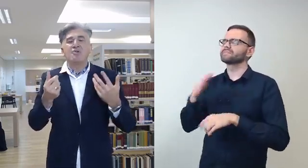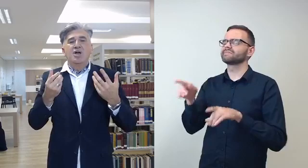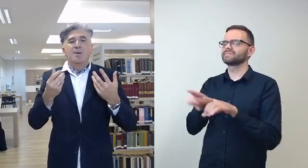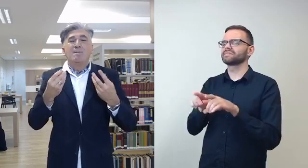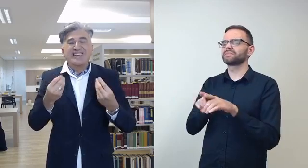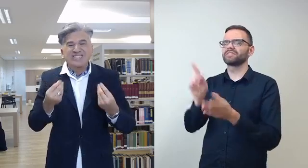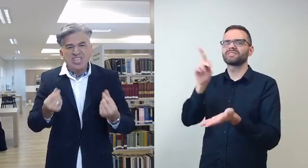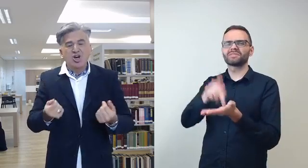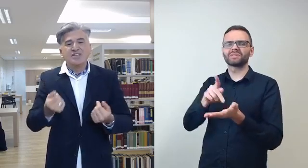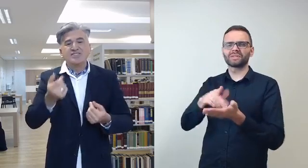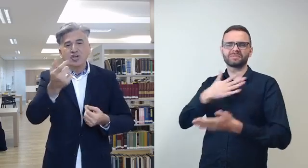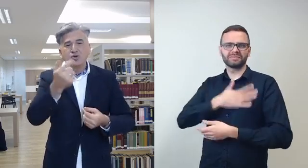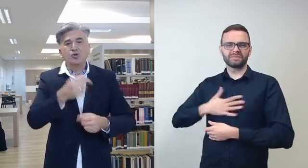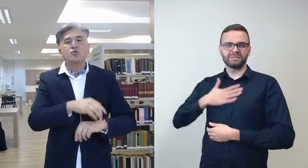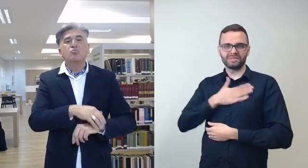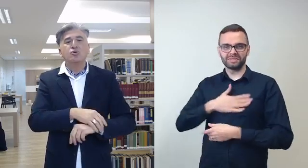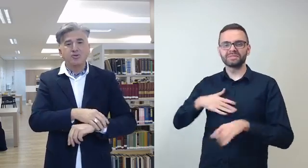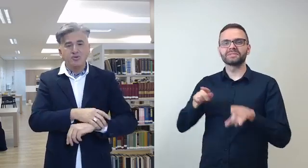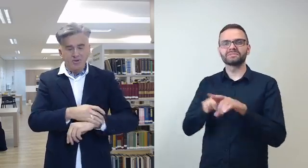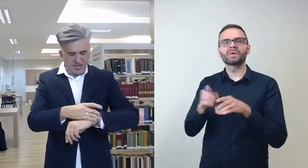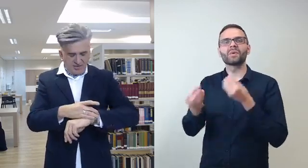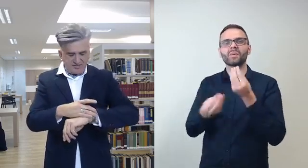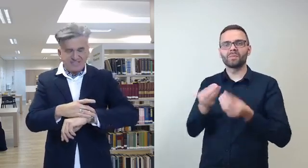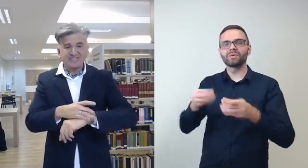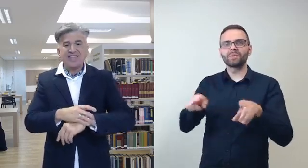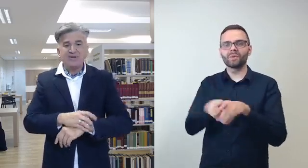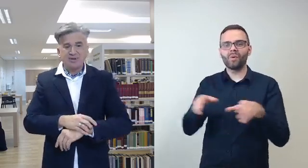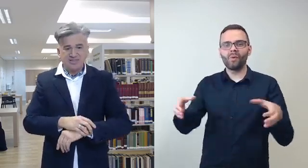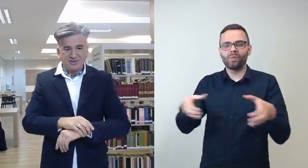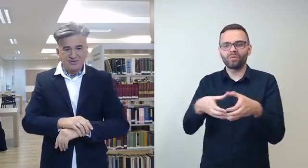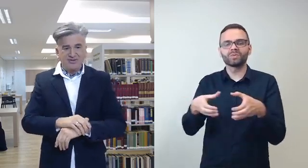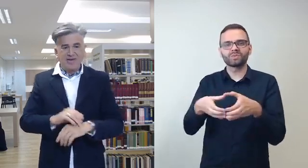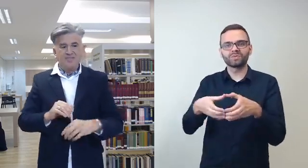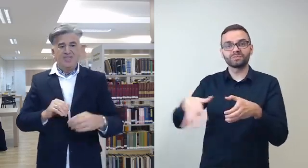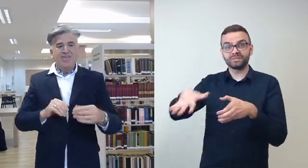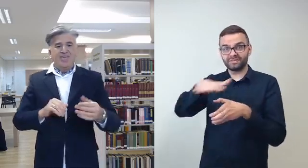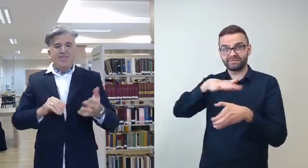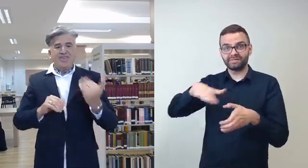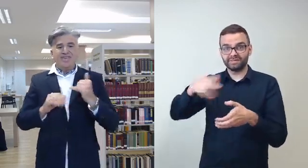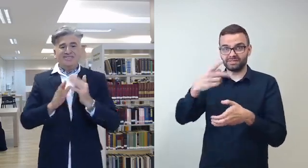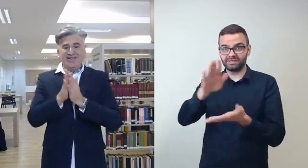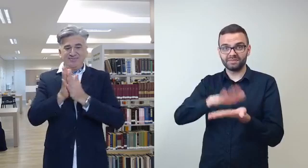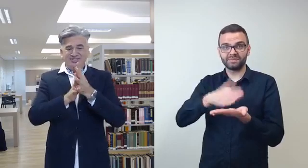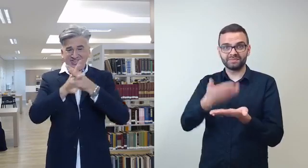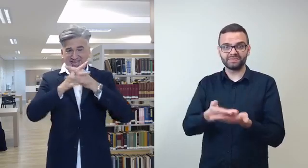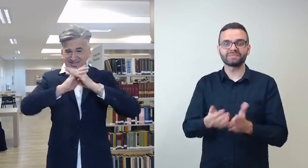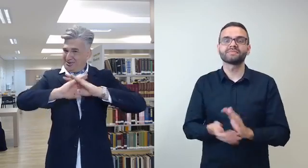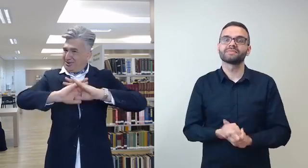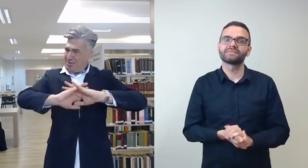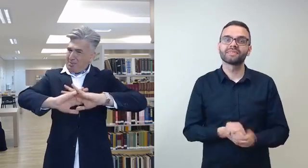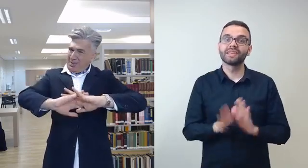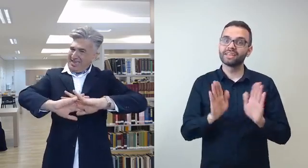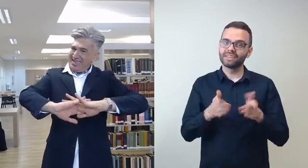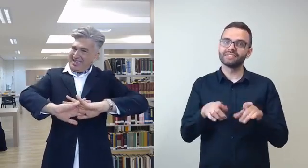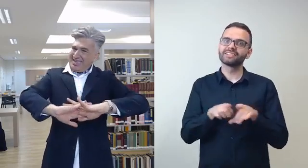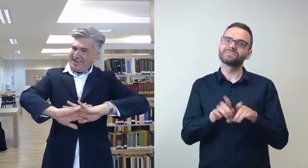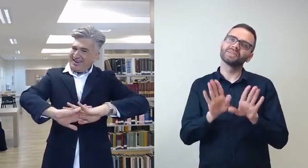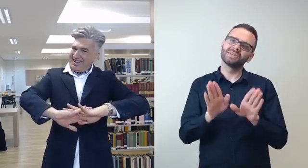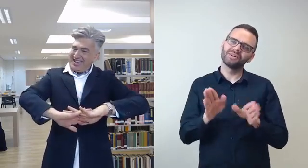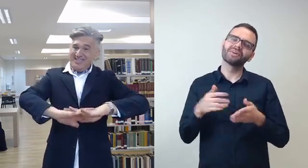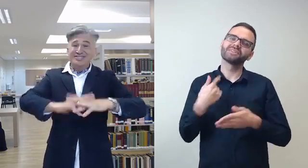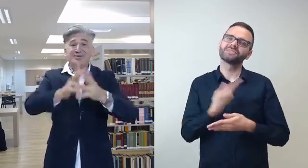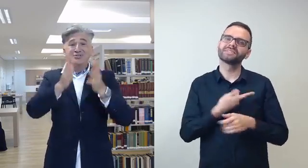palatável, prazerosa, de acordo com o público que você está interpretando, tá? E estamos chegando, que